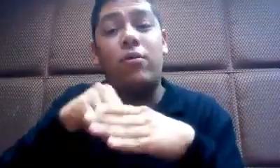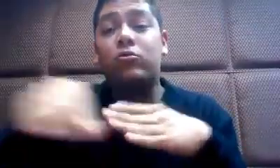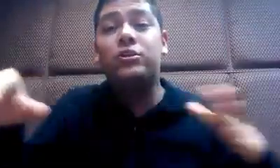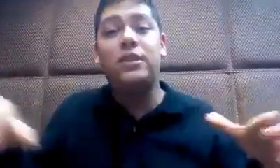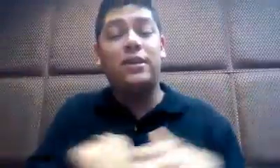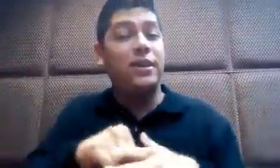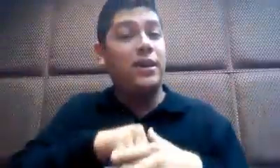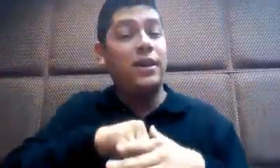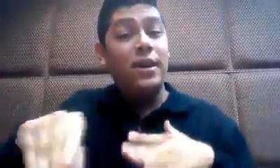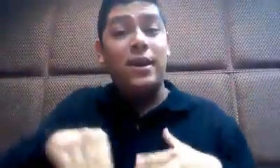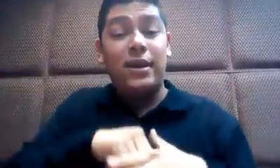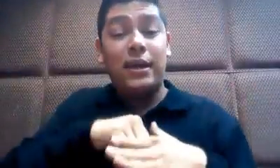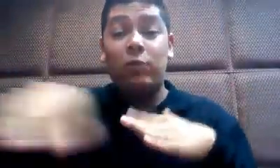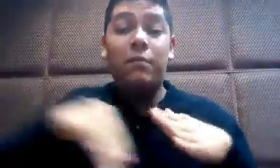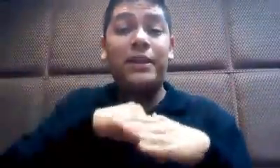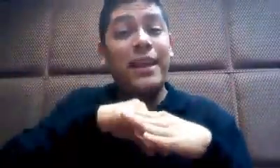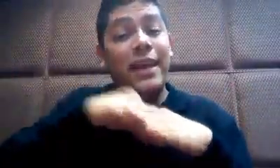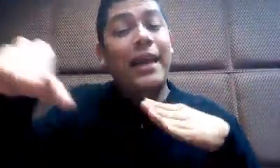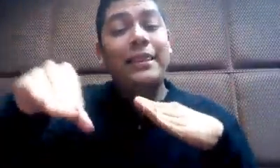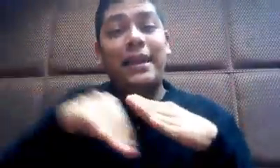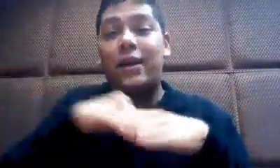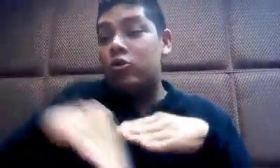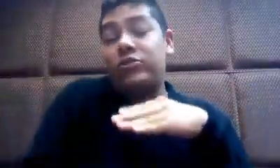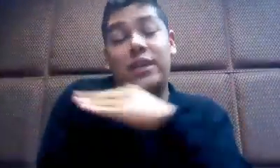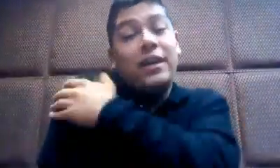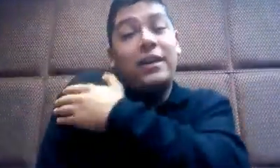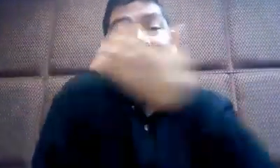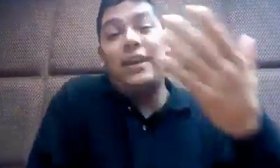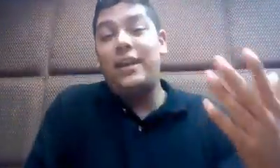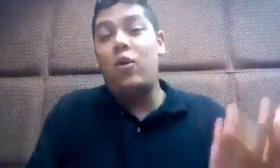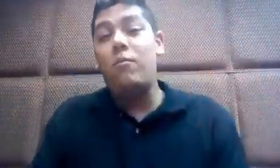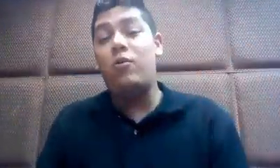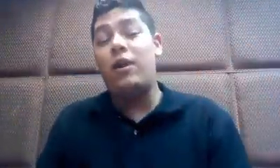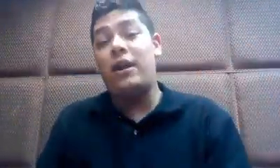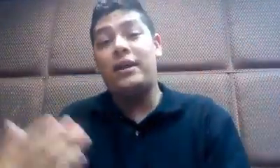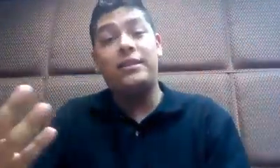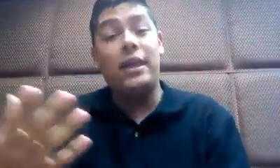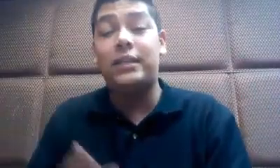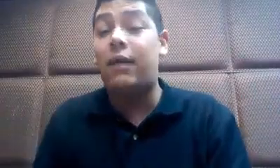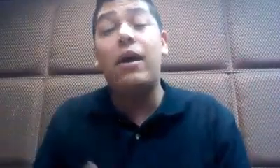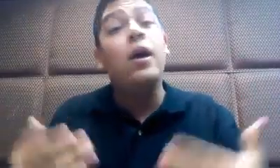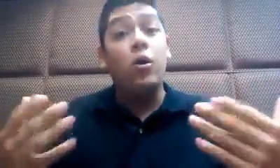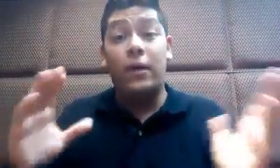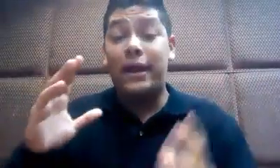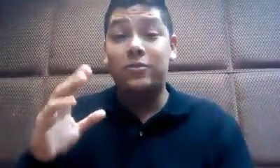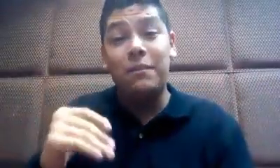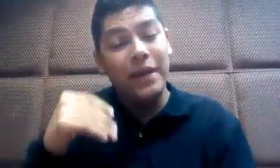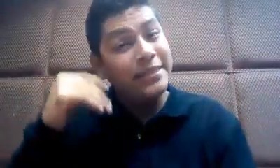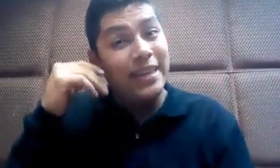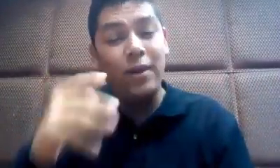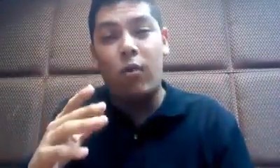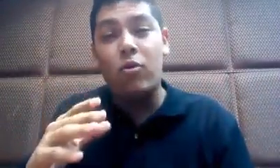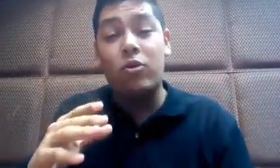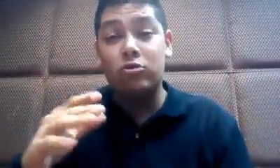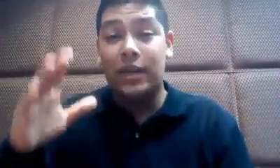rosa... Casualmente el glande le roza el hombro a la chava. O en el caso también es tan incómodo rozárselo a